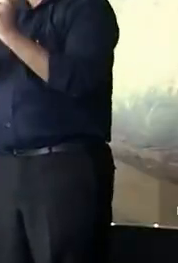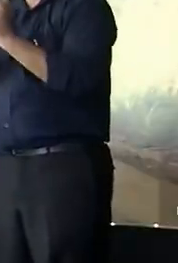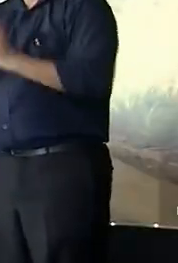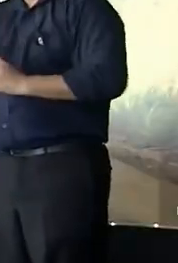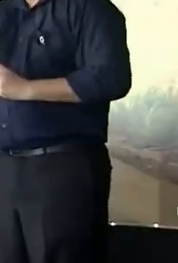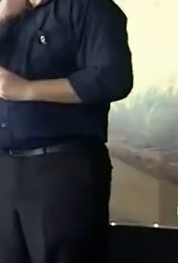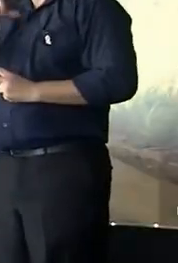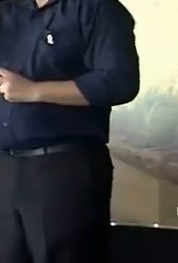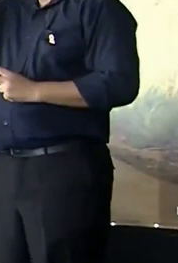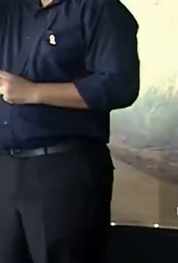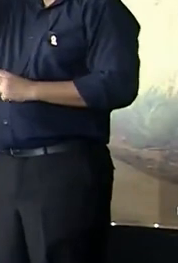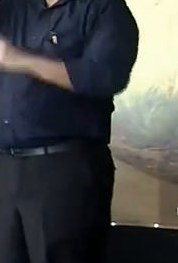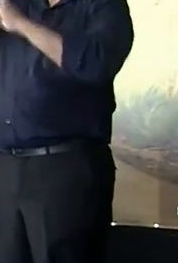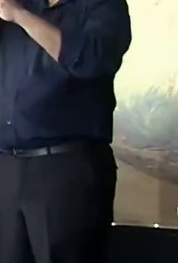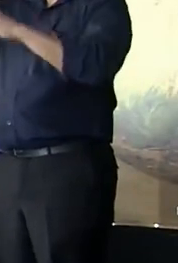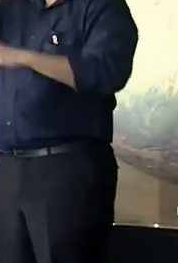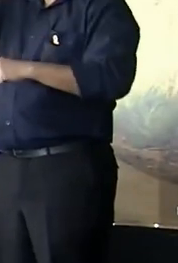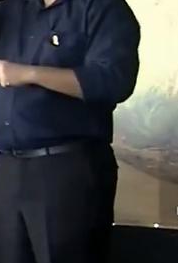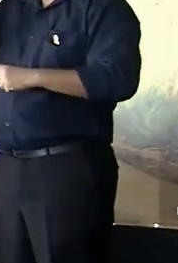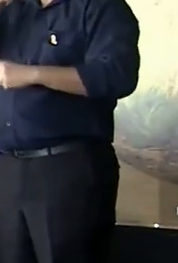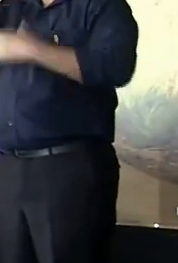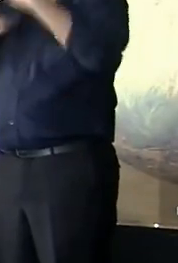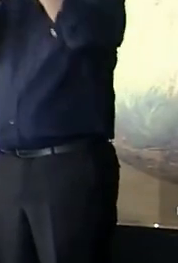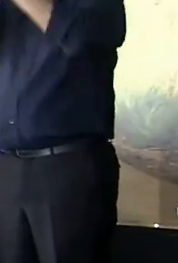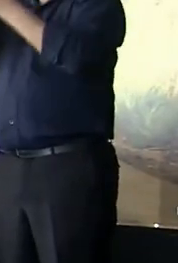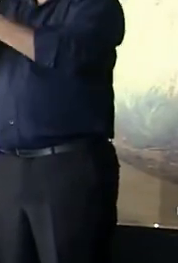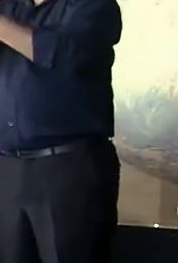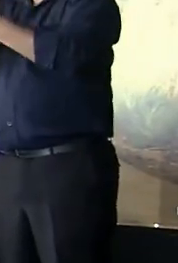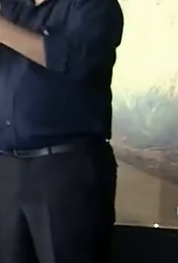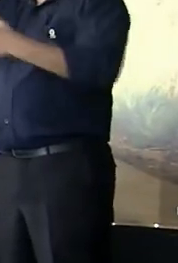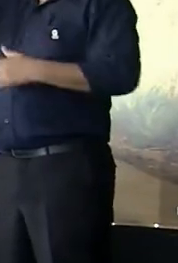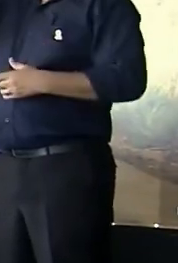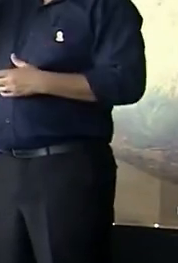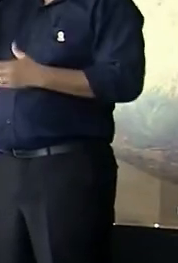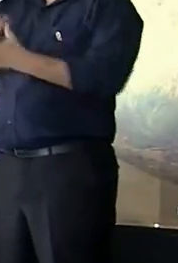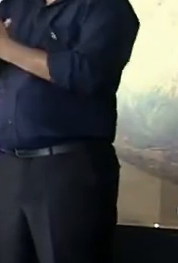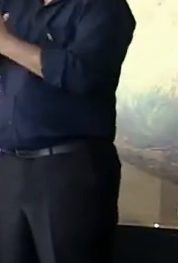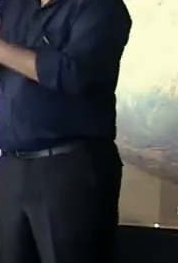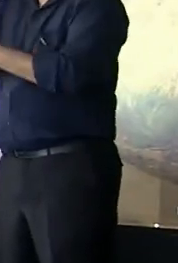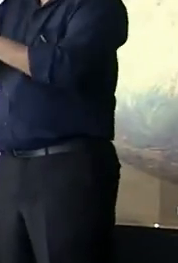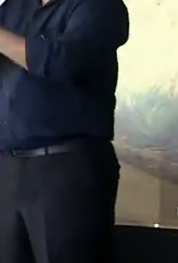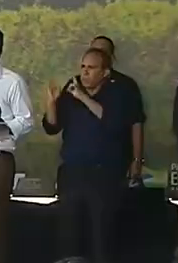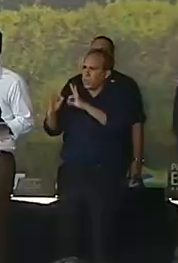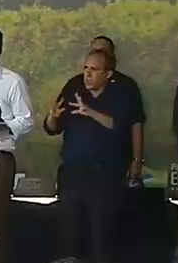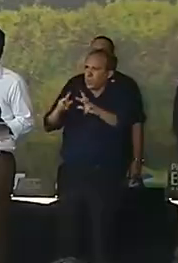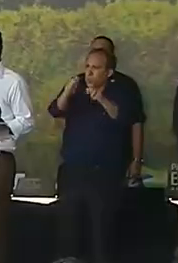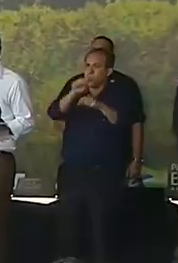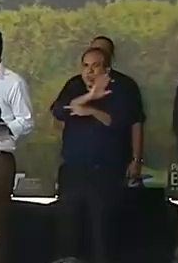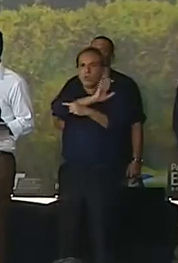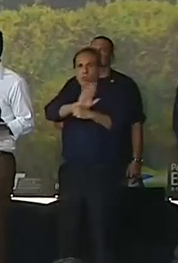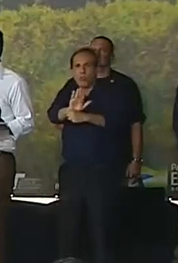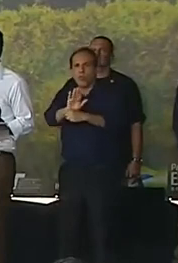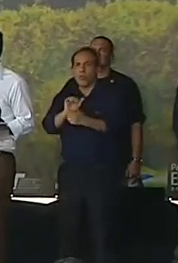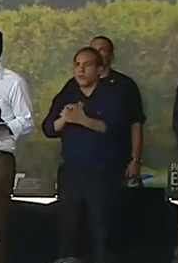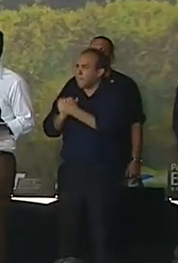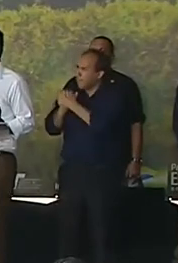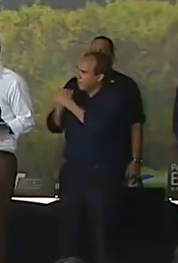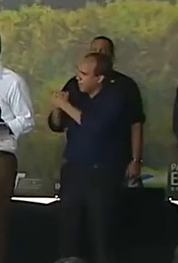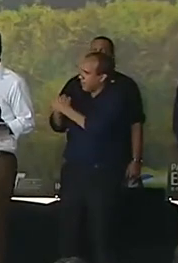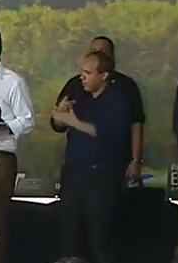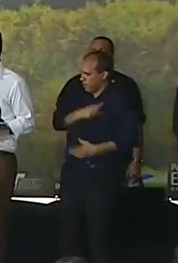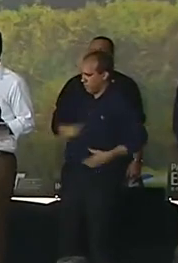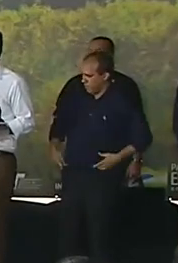Pará e o Brasil se desenvolva. Parabéns ao Brasil, parabéns a todos que colaboraram. Parabéns,